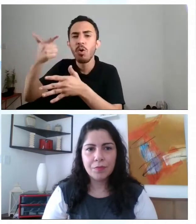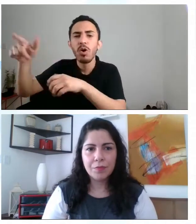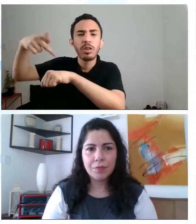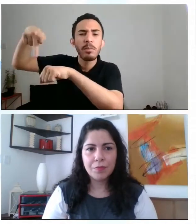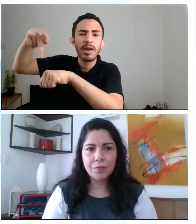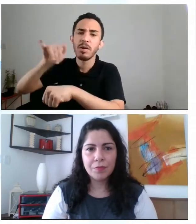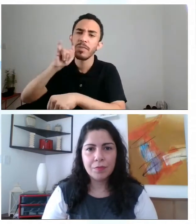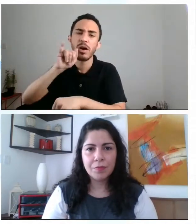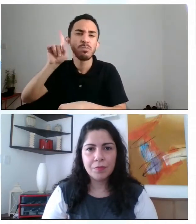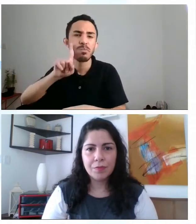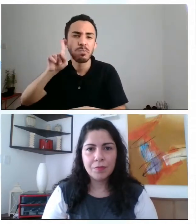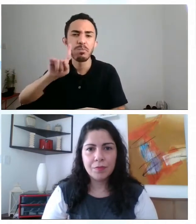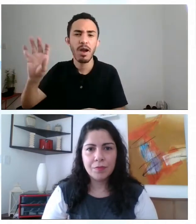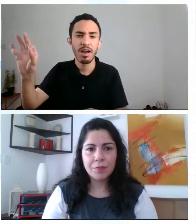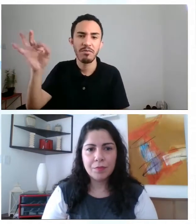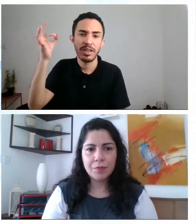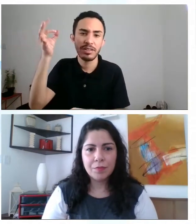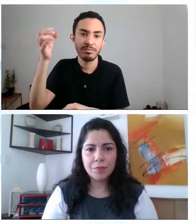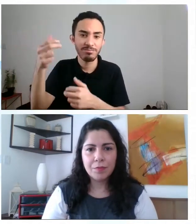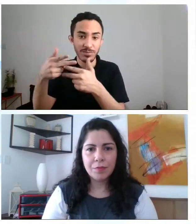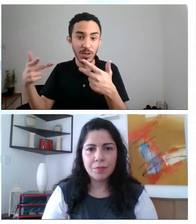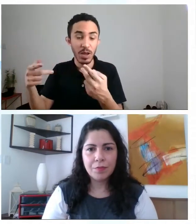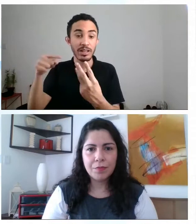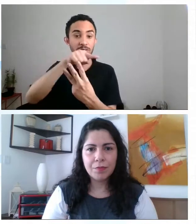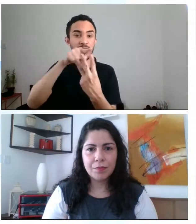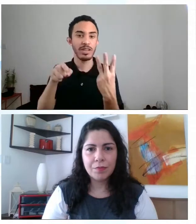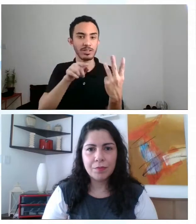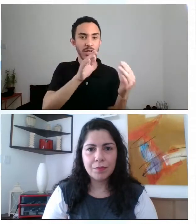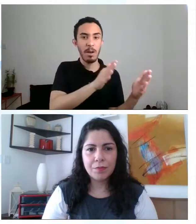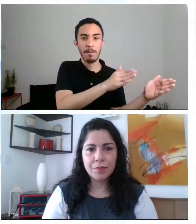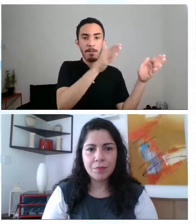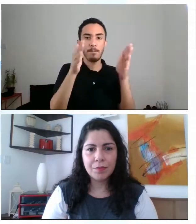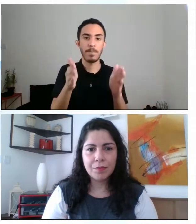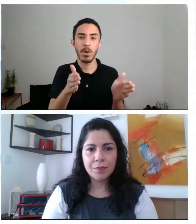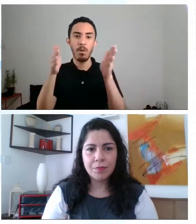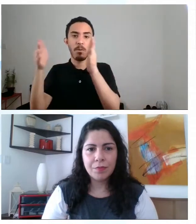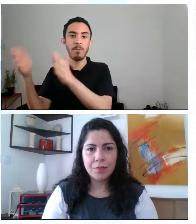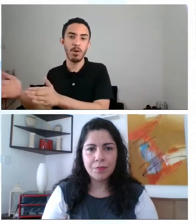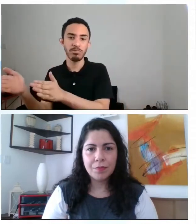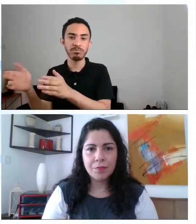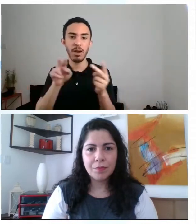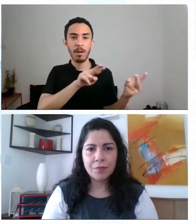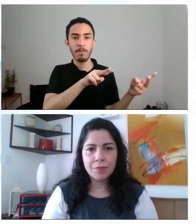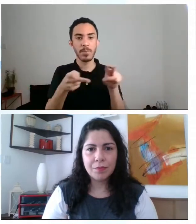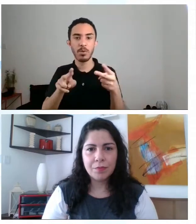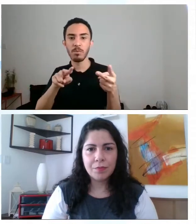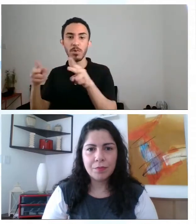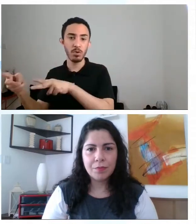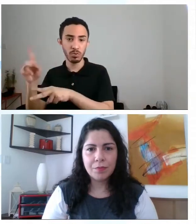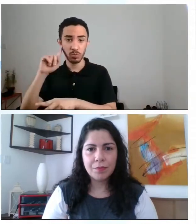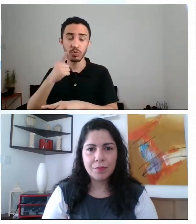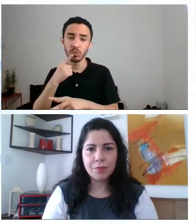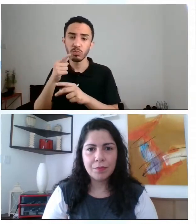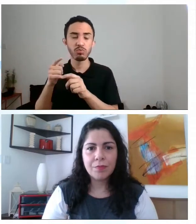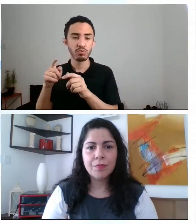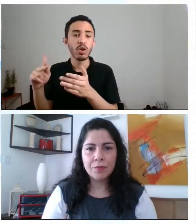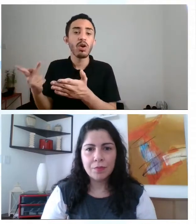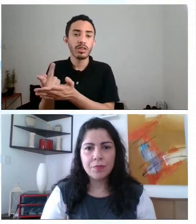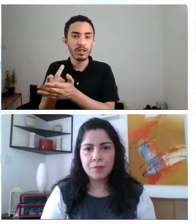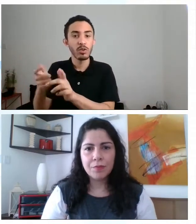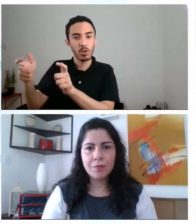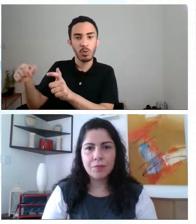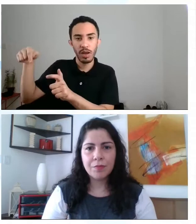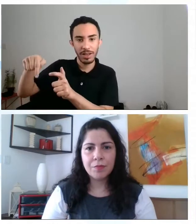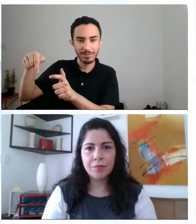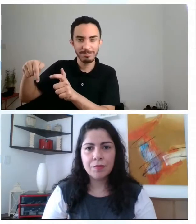exemplo, americana, uma francesa. Então, seriam três, né, etapas de interpretação. E aí o surdo, em geral, ele ocupa muito esse